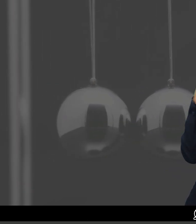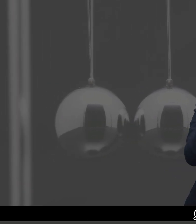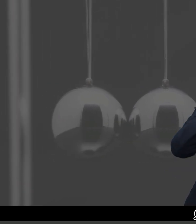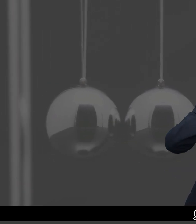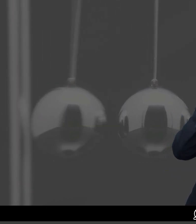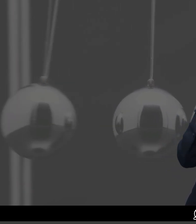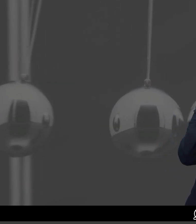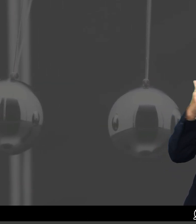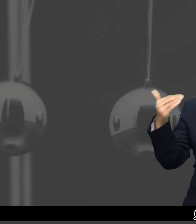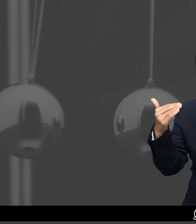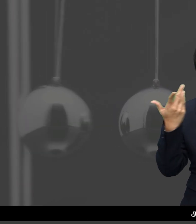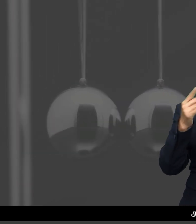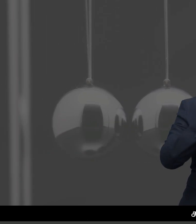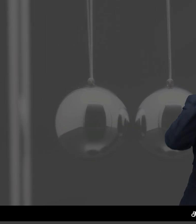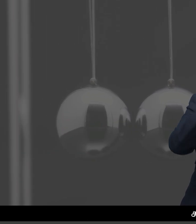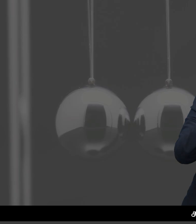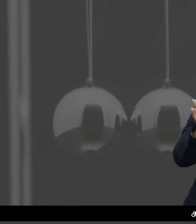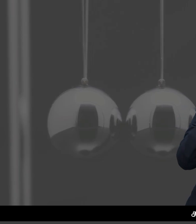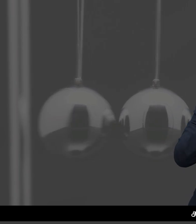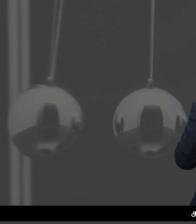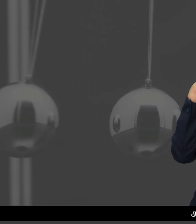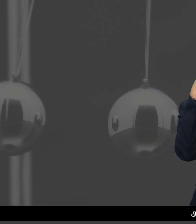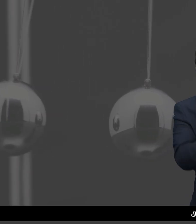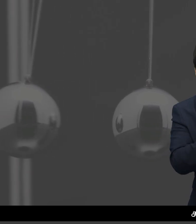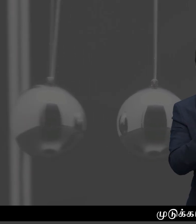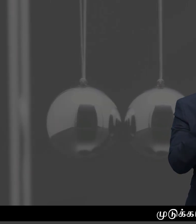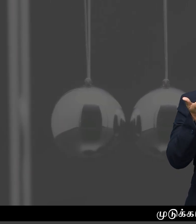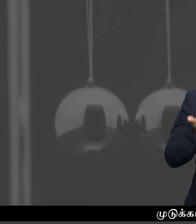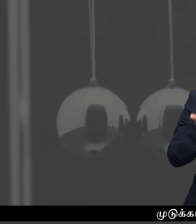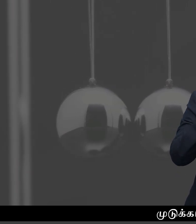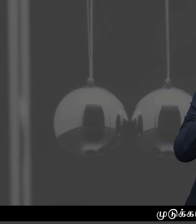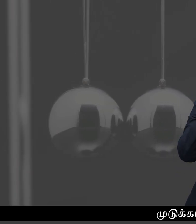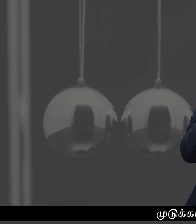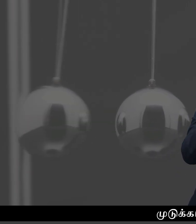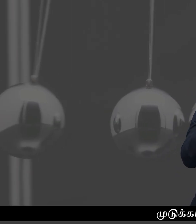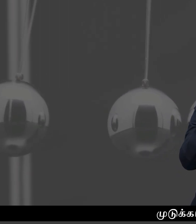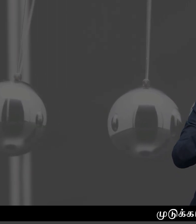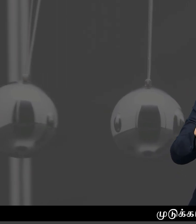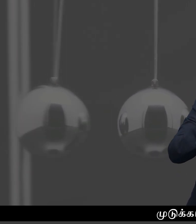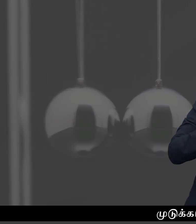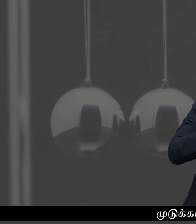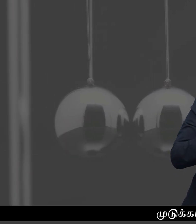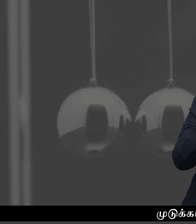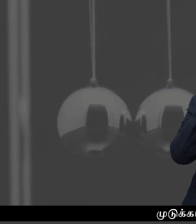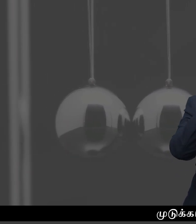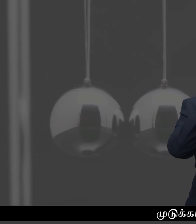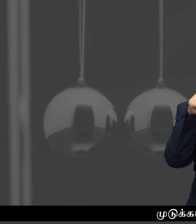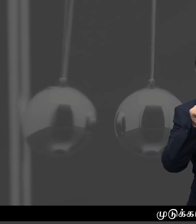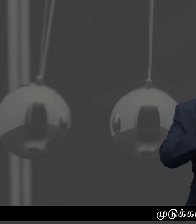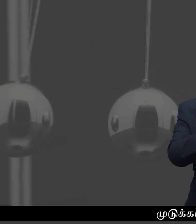விசைகள் சம அளவுகளின் முடக்கங்களை உருவாக்காது